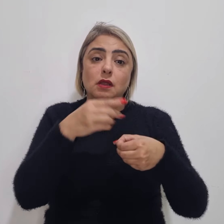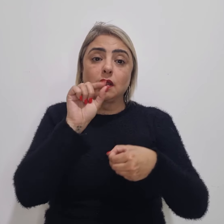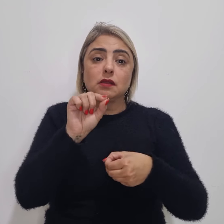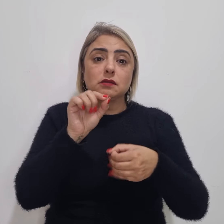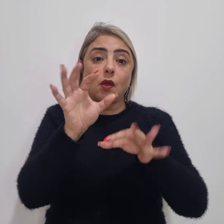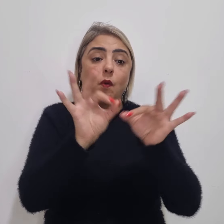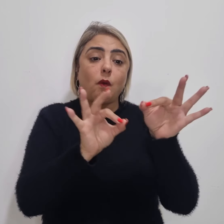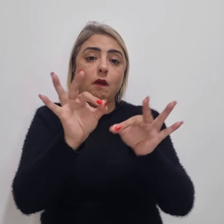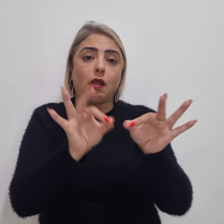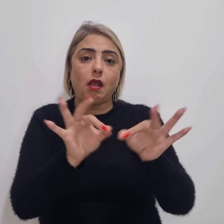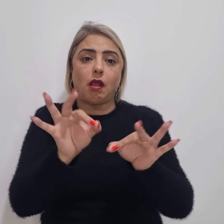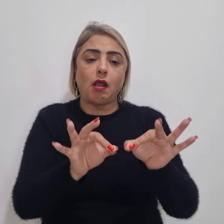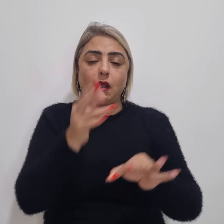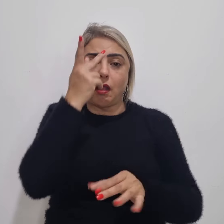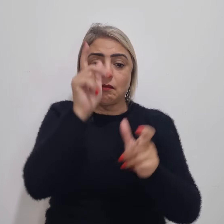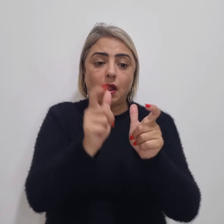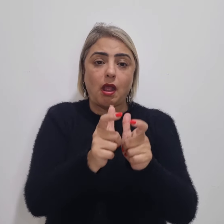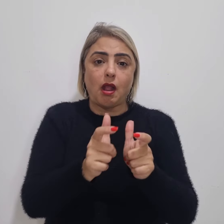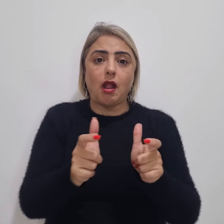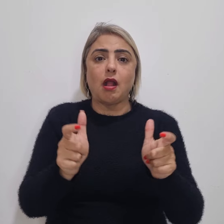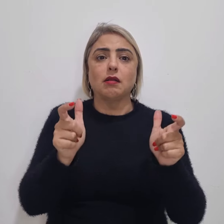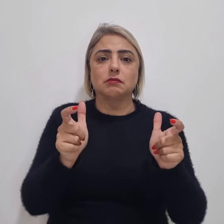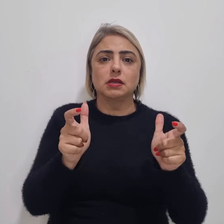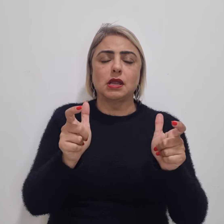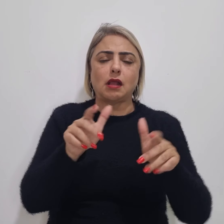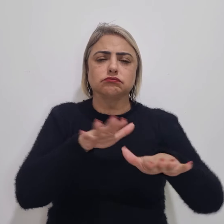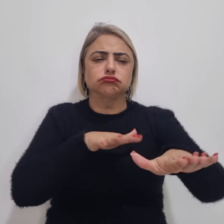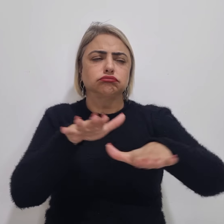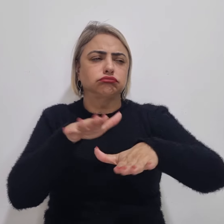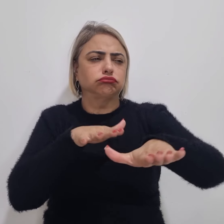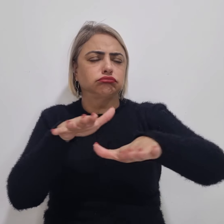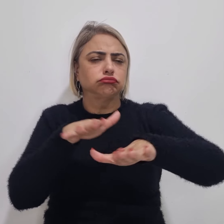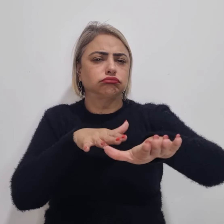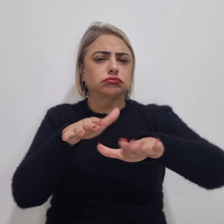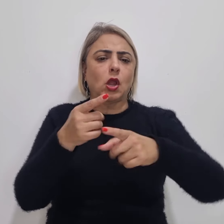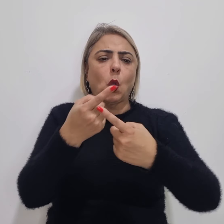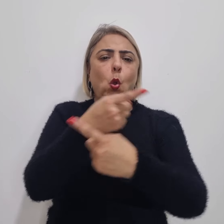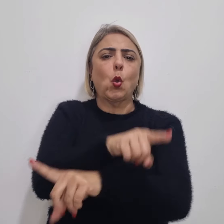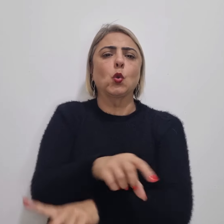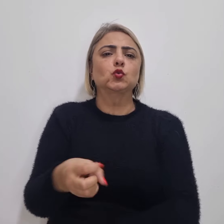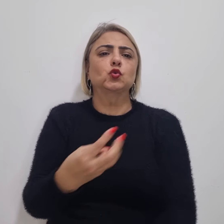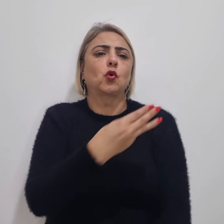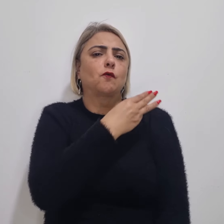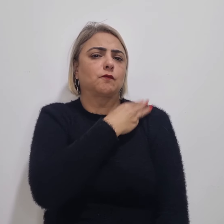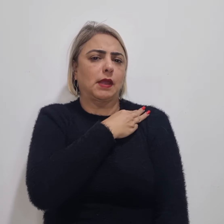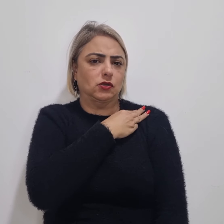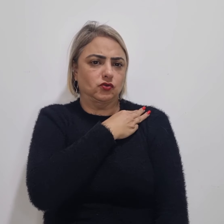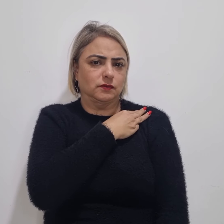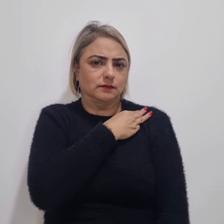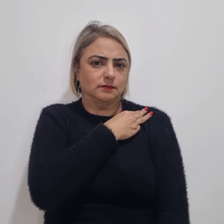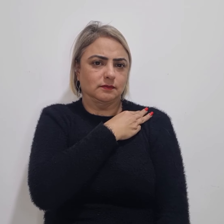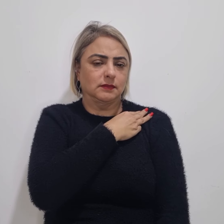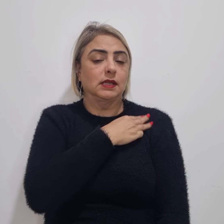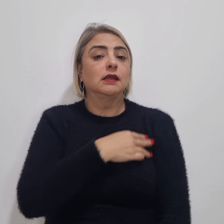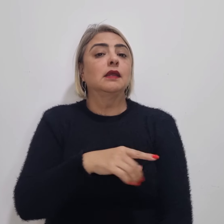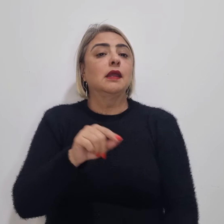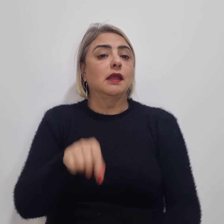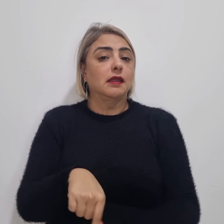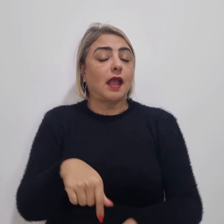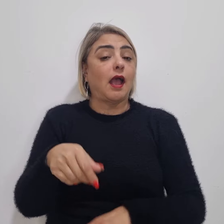organizando para ampliar as mobilizações contra o novo ensino médio. E a bandeira é